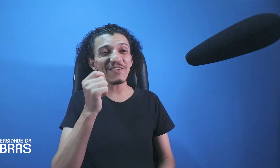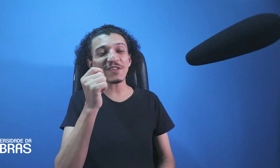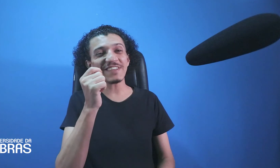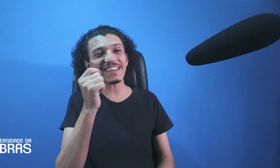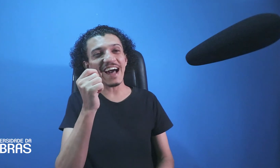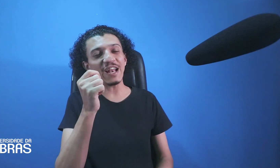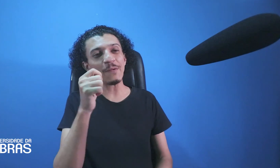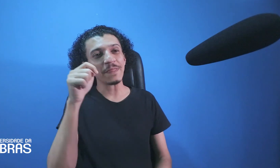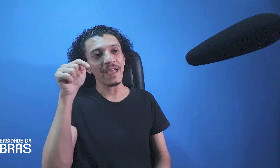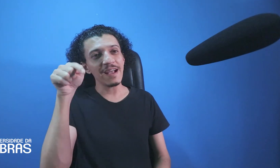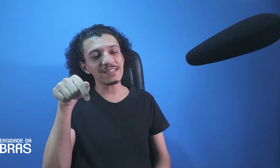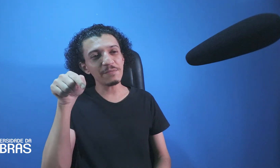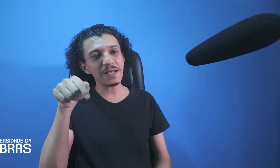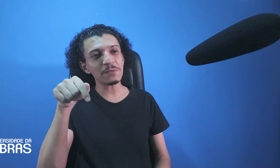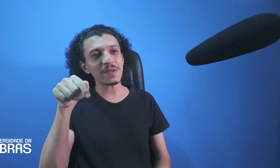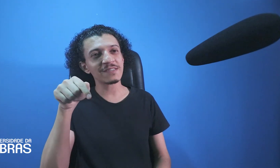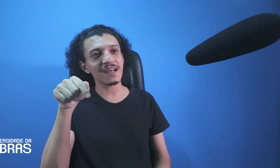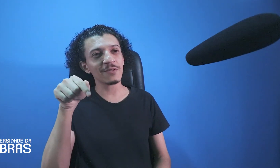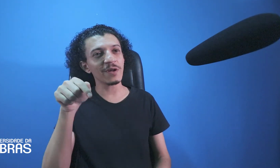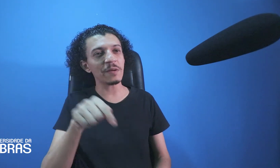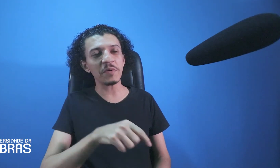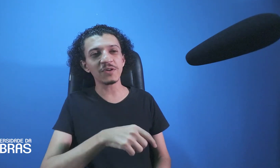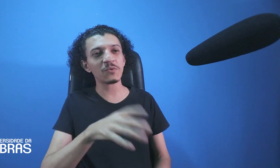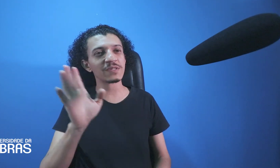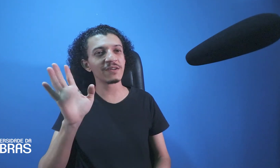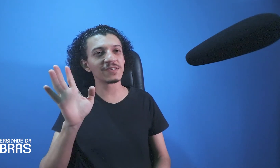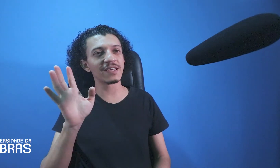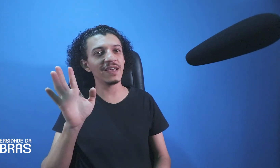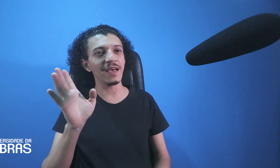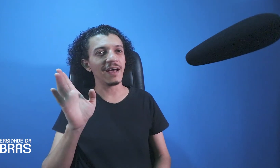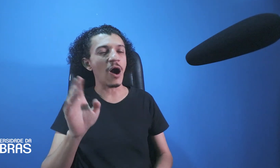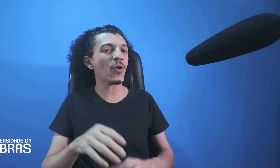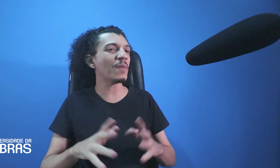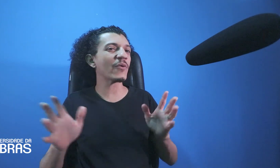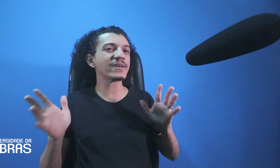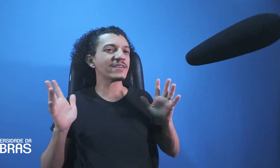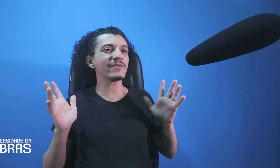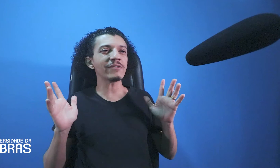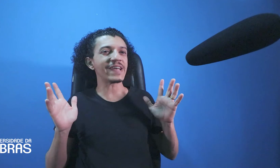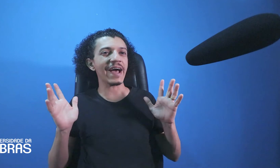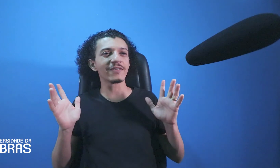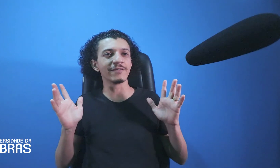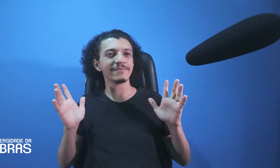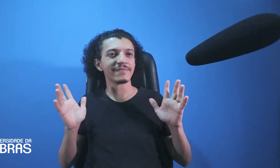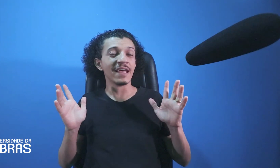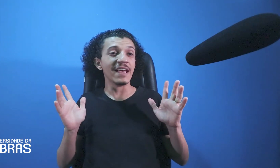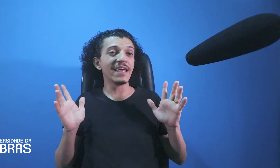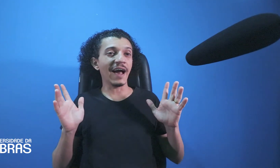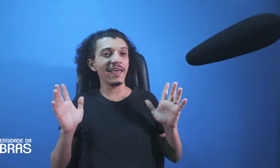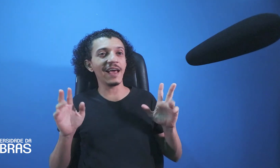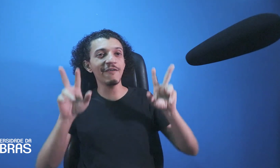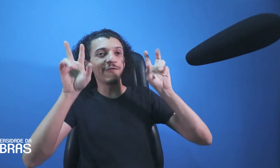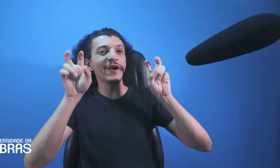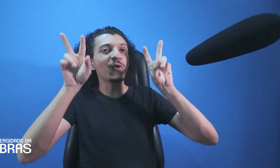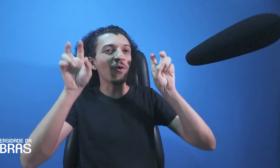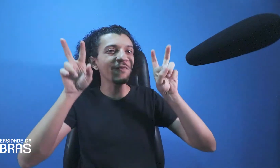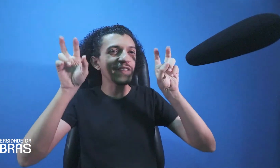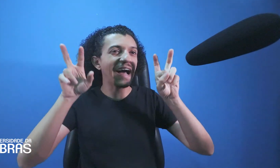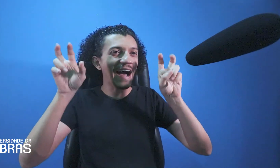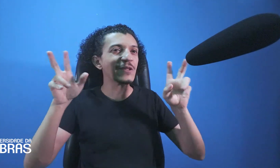outro detalhe. Esse mesmo pesquisador, depois de alguns anos aqui, alguma coisa não deu certo. E aí ele foi convidado,